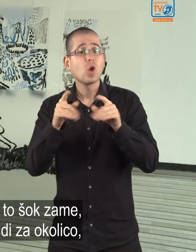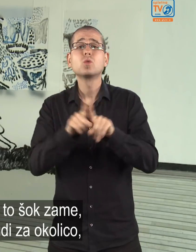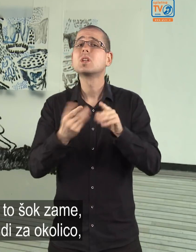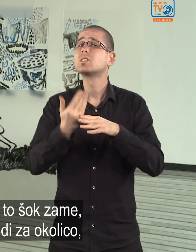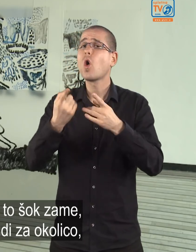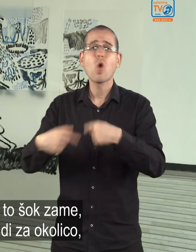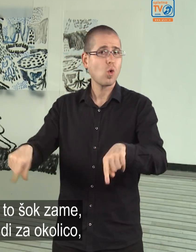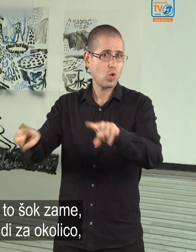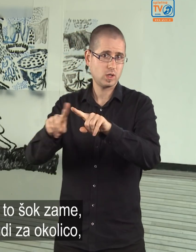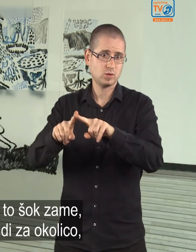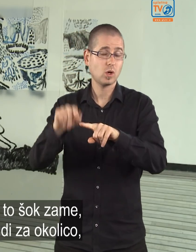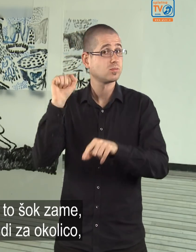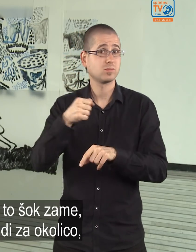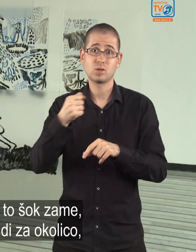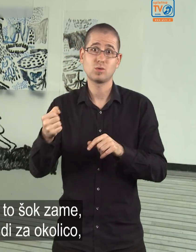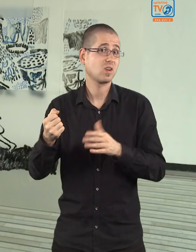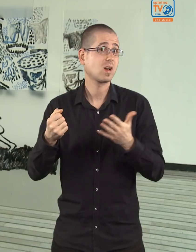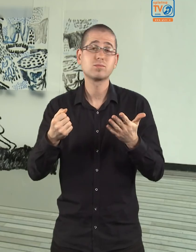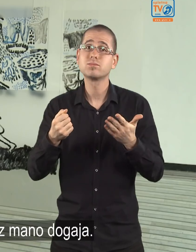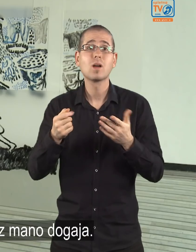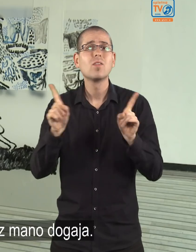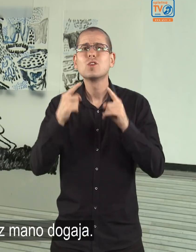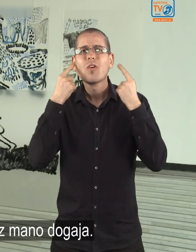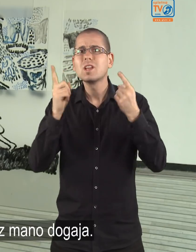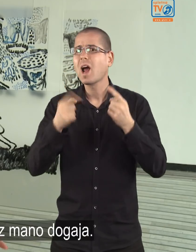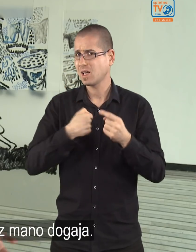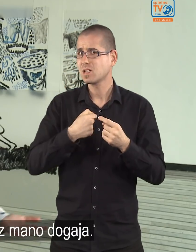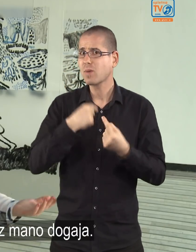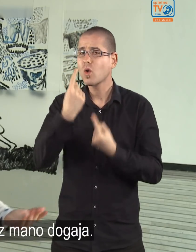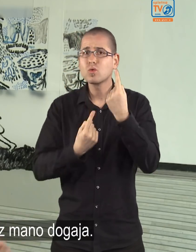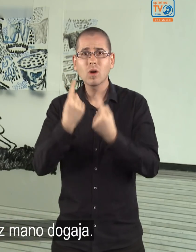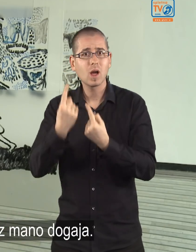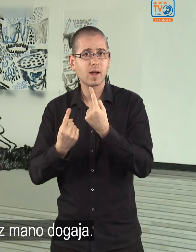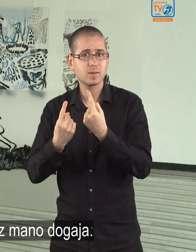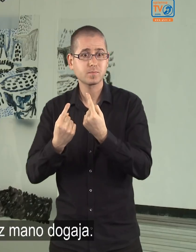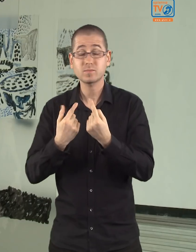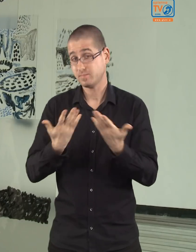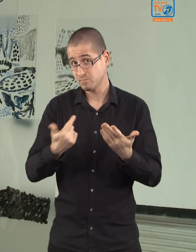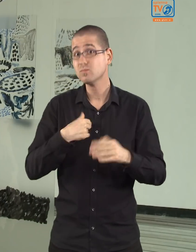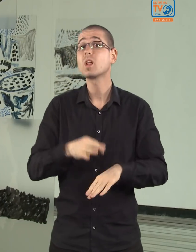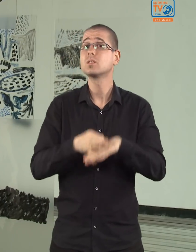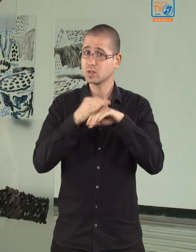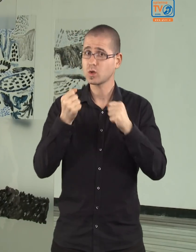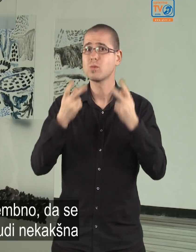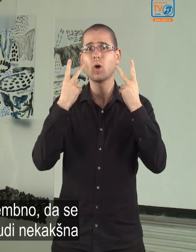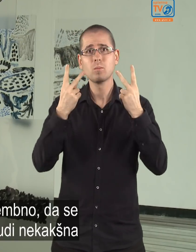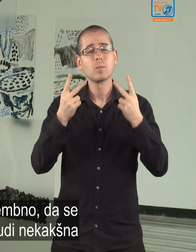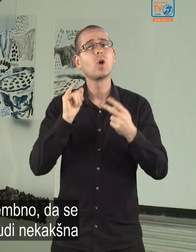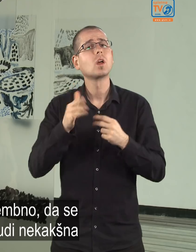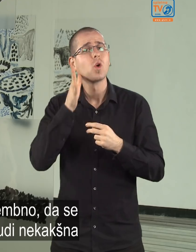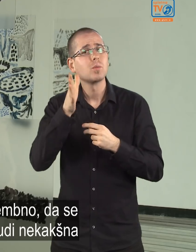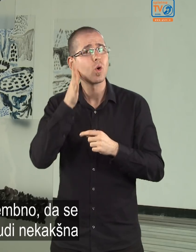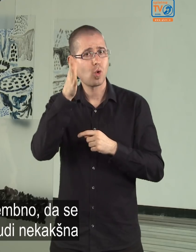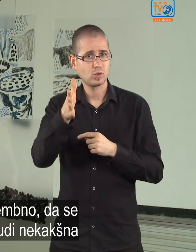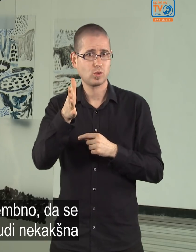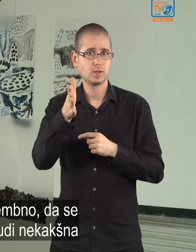mojo družino, ter tudi za okolico, ker niso vedeli, kaj se z mano dogaja. Se mi zdi zelo pomembno, da